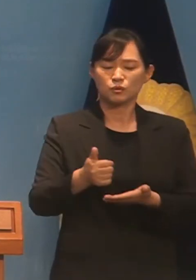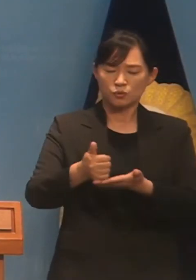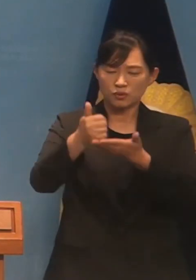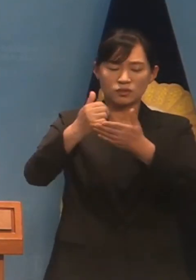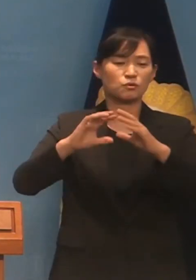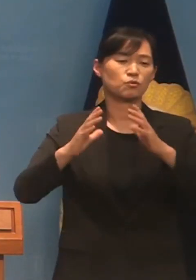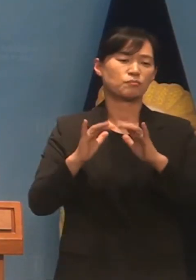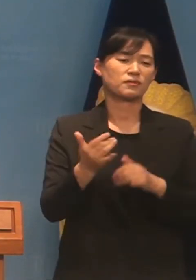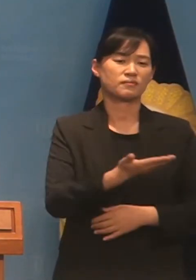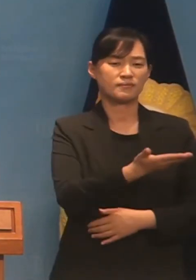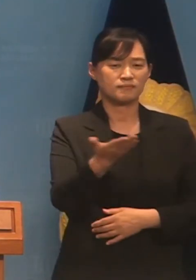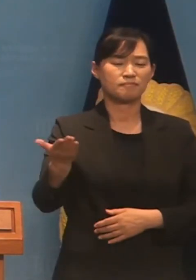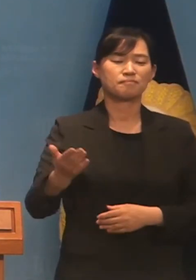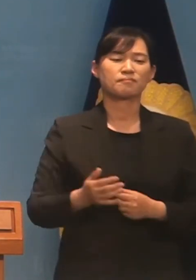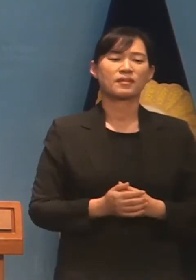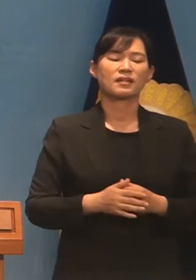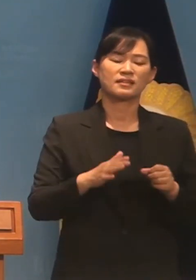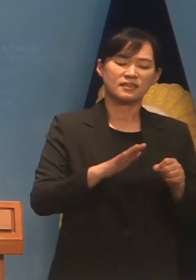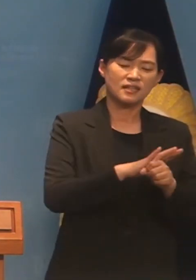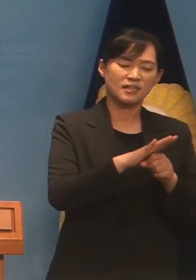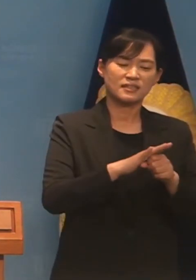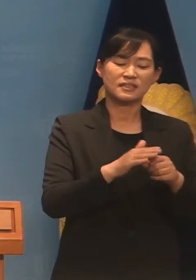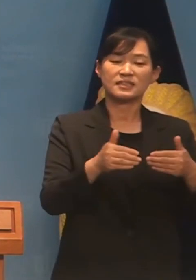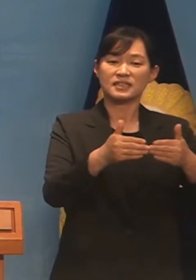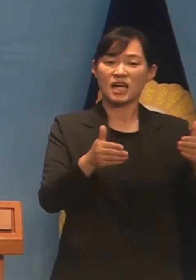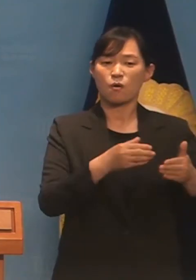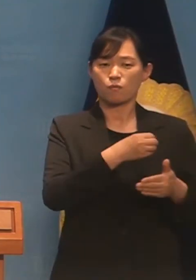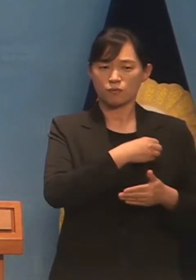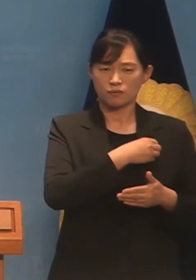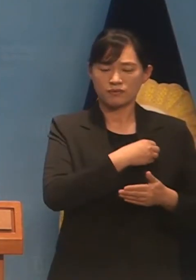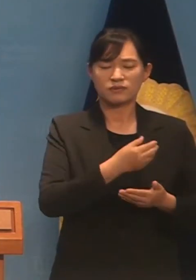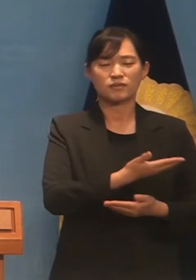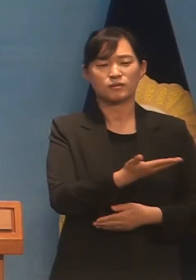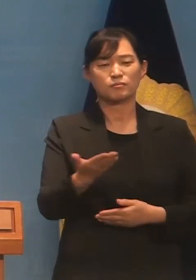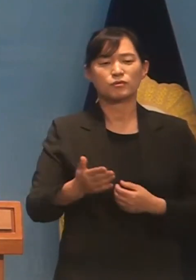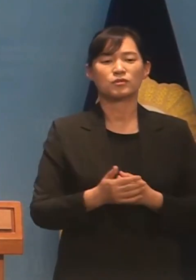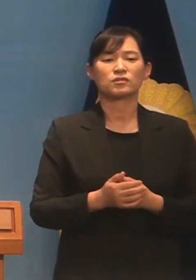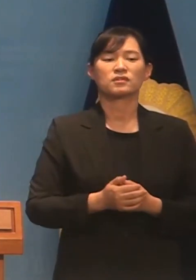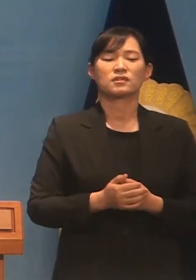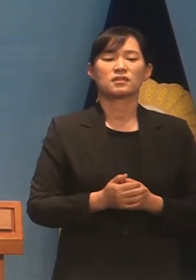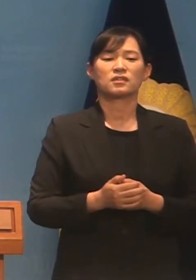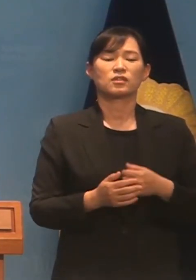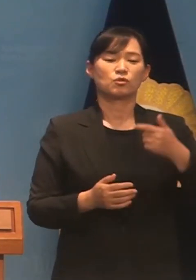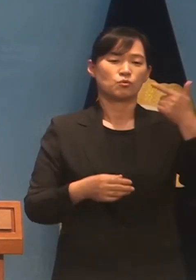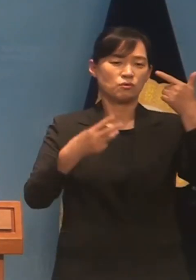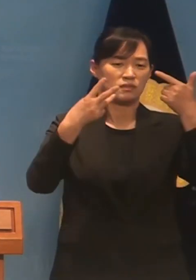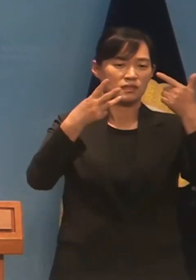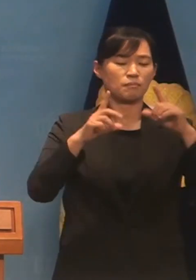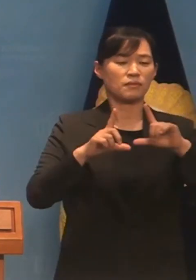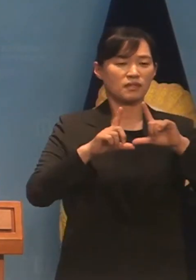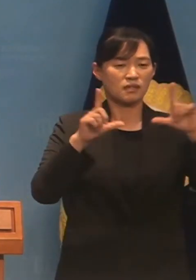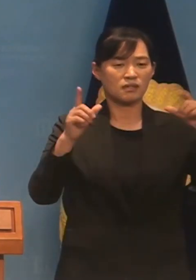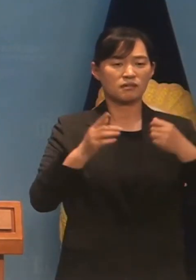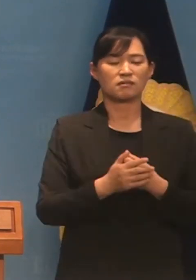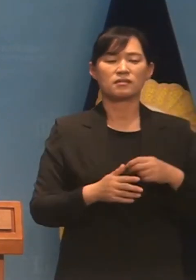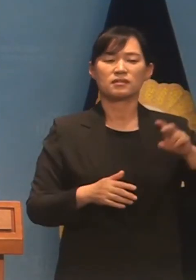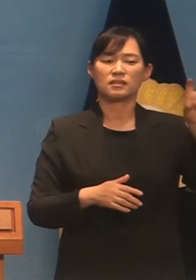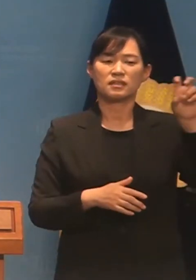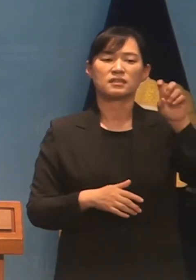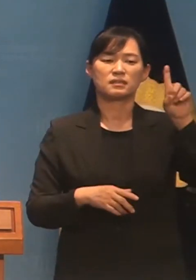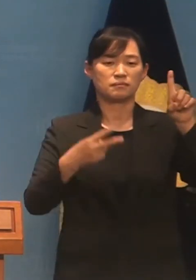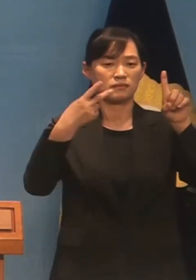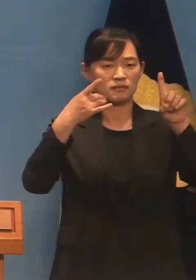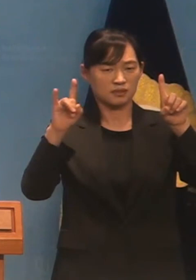존경하는 국민 여러분, 사랑하는 당원 동지 여러분, 6월 3일은